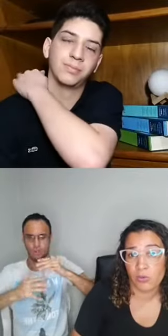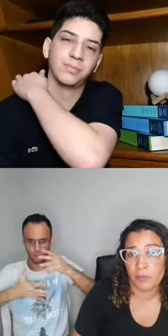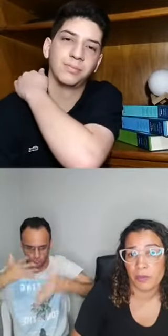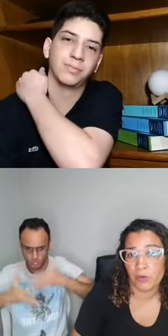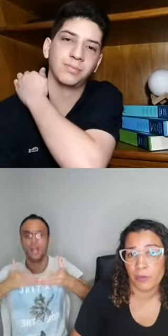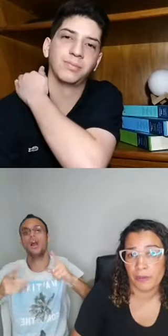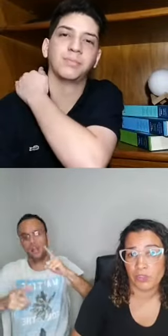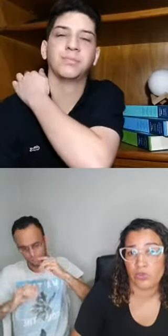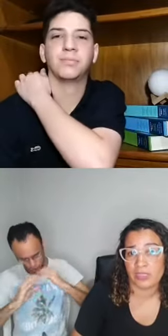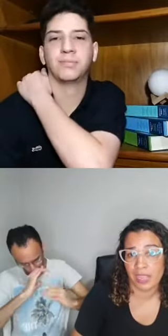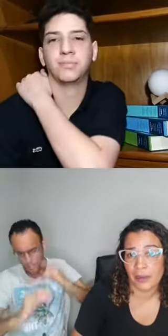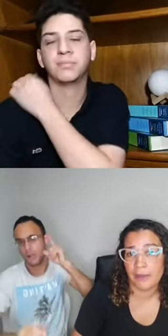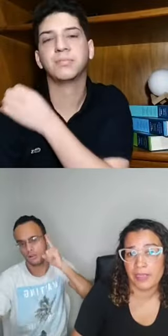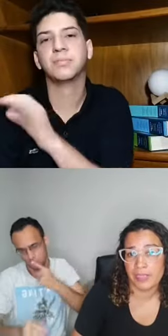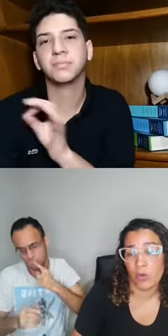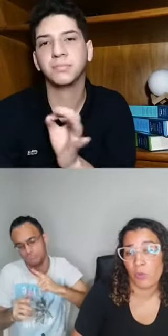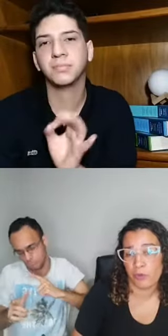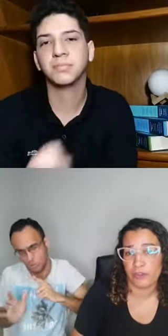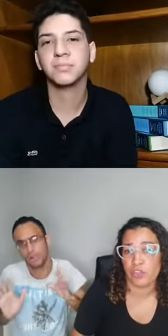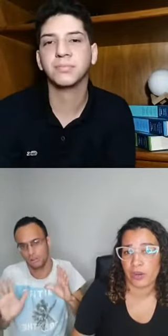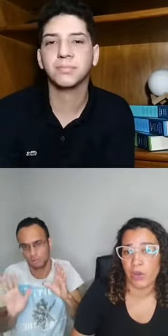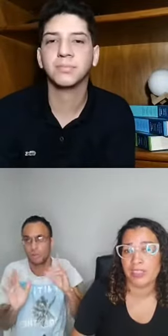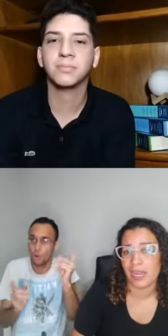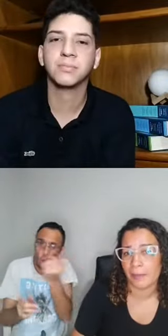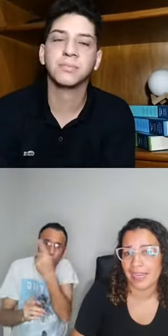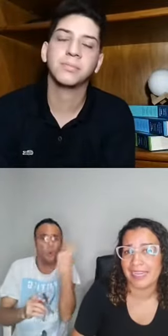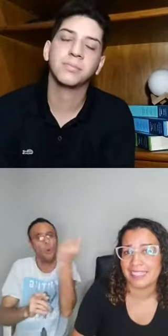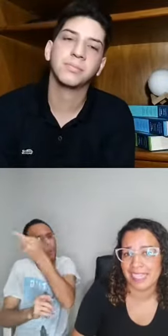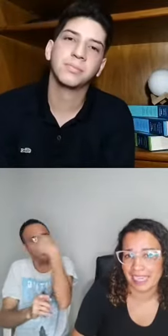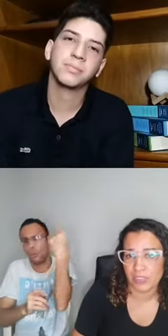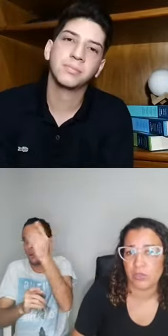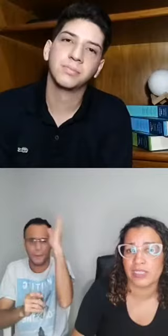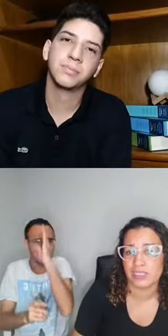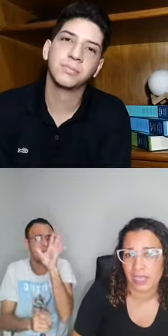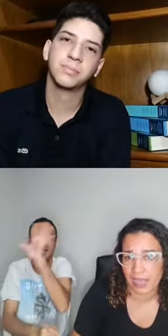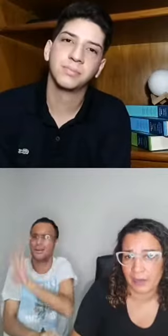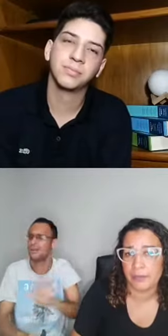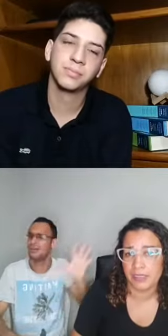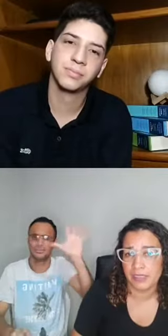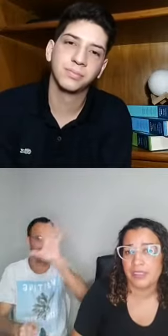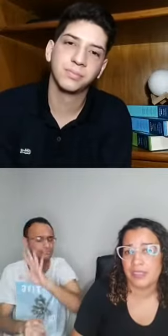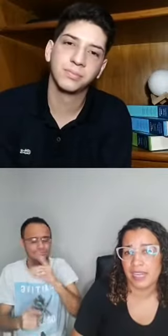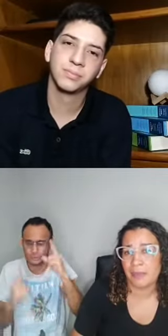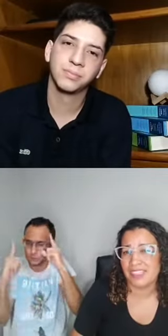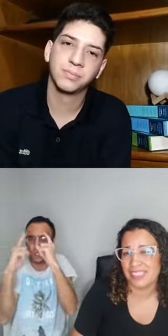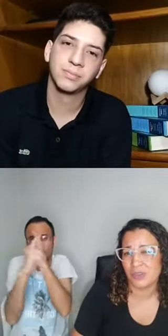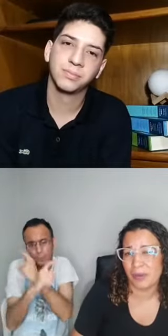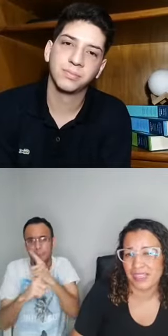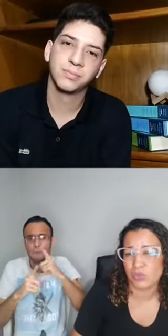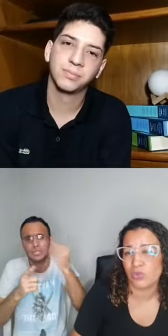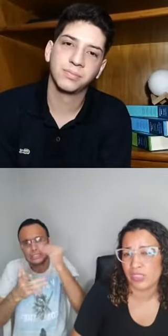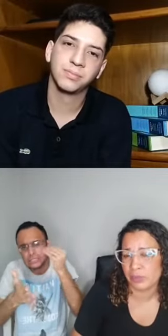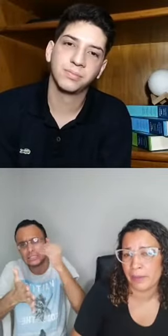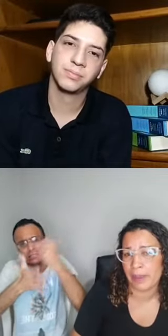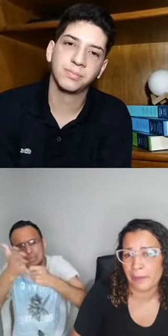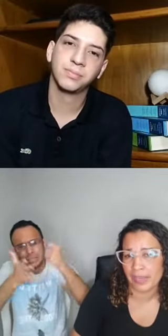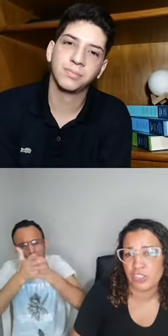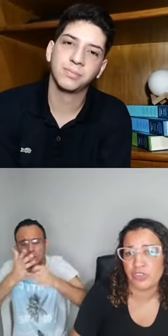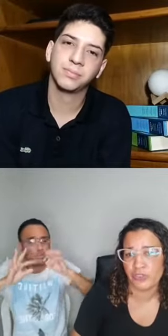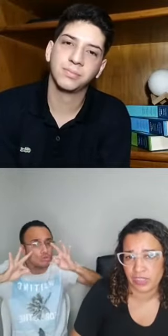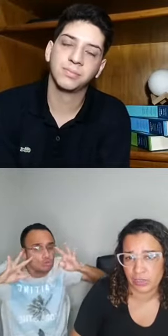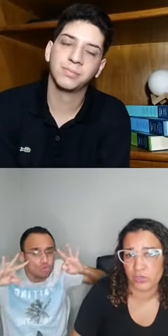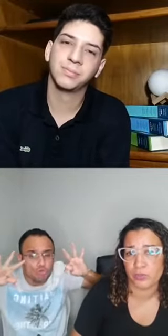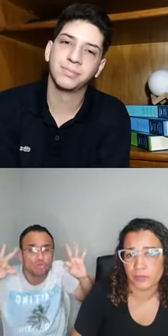né, alguma pessoa que sabe ali, ou o profissional que trabalha ali dentro que sabe, né? Mas assim, no Brasil todo é